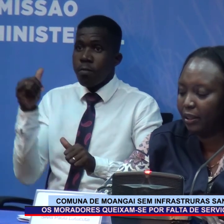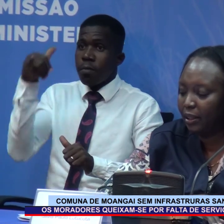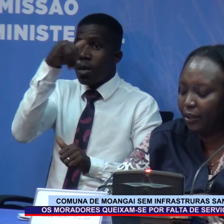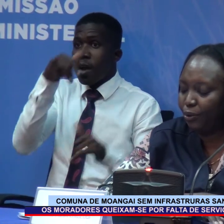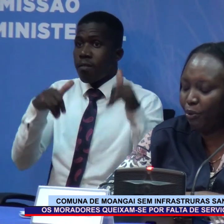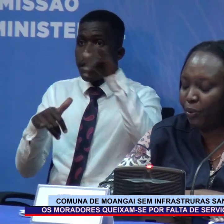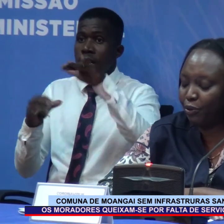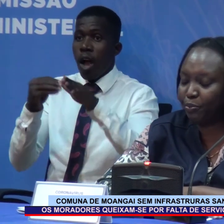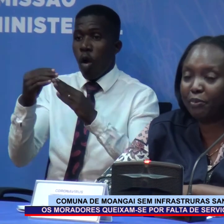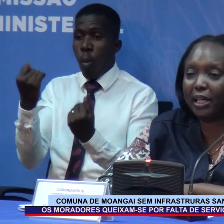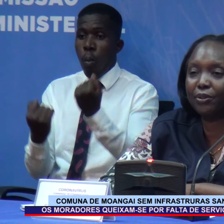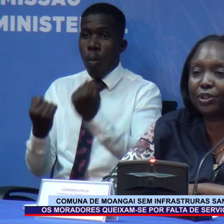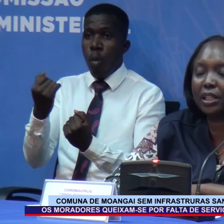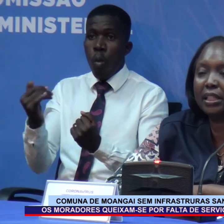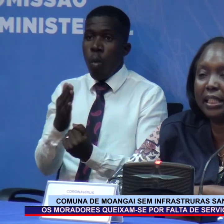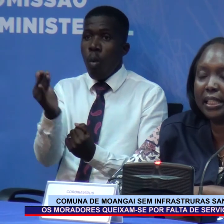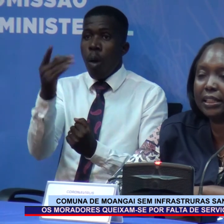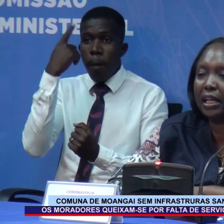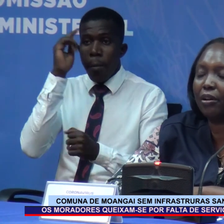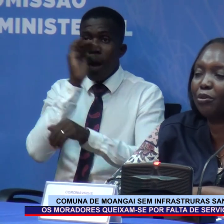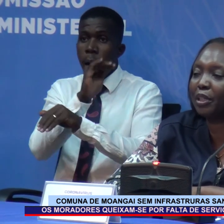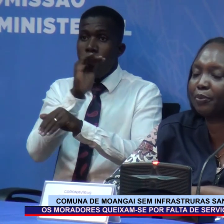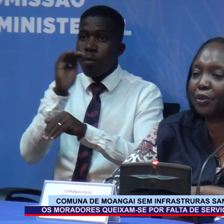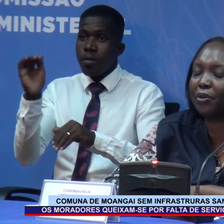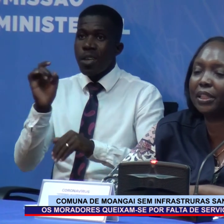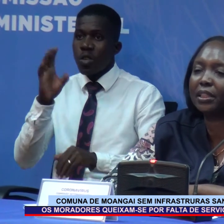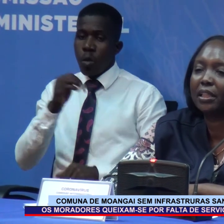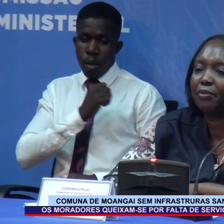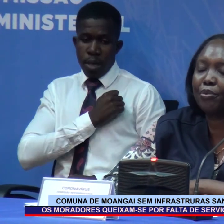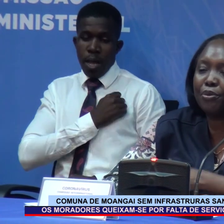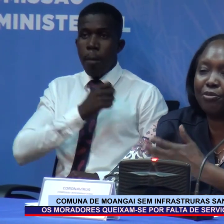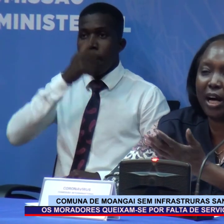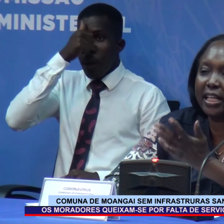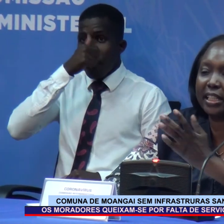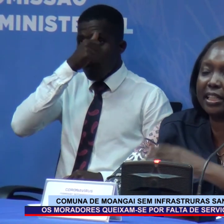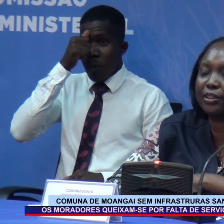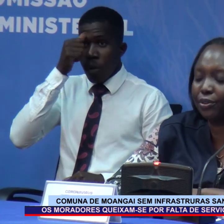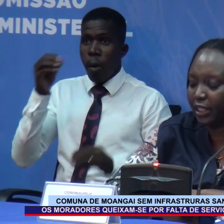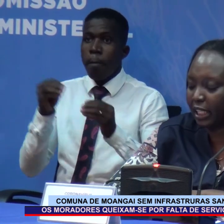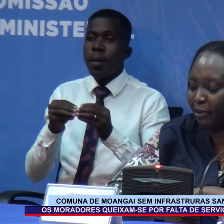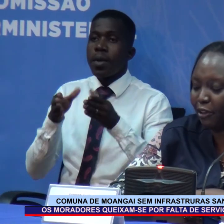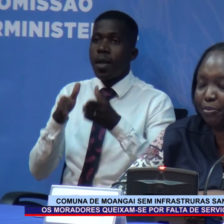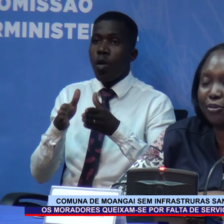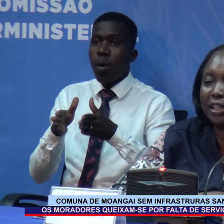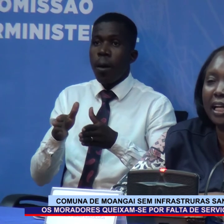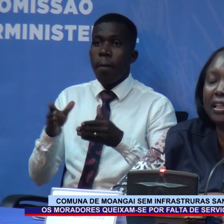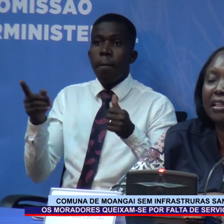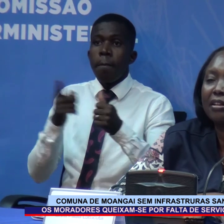Nós temos que criar um plano estratégico no sentido de cada vez mais diminuir a vinda de especialistas estrangeiros